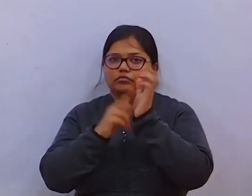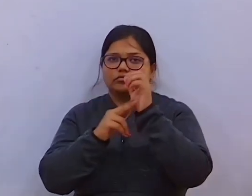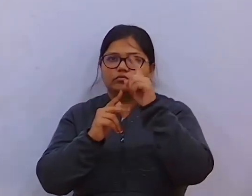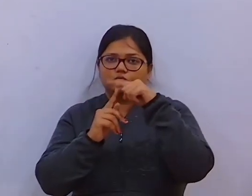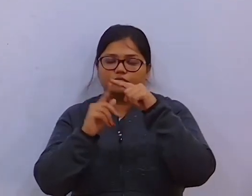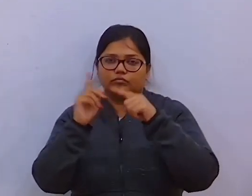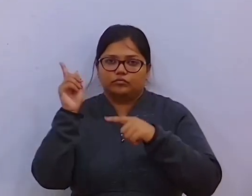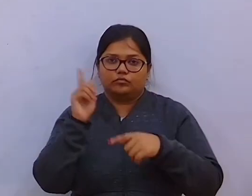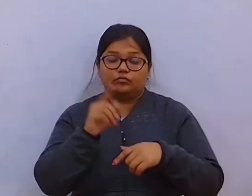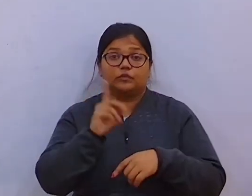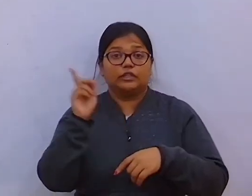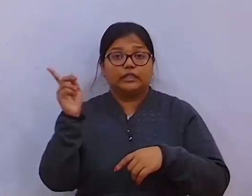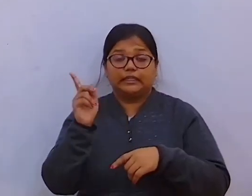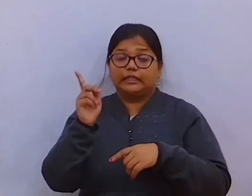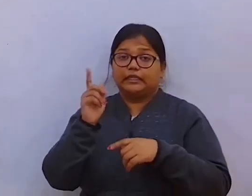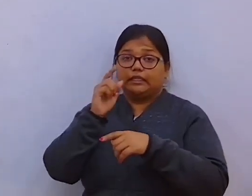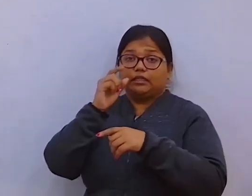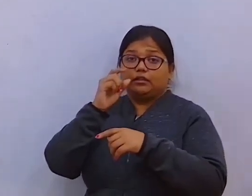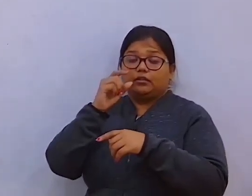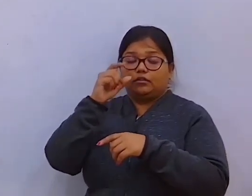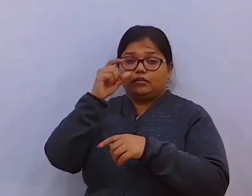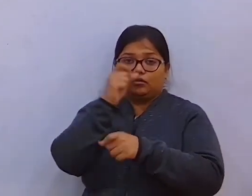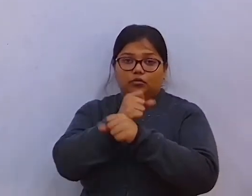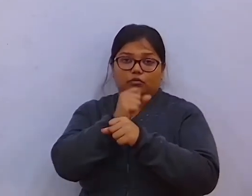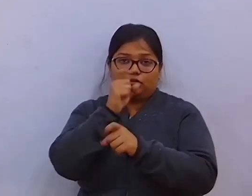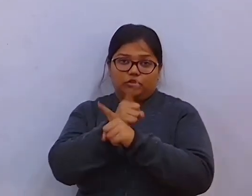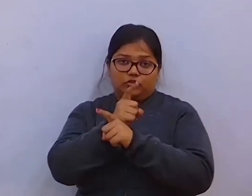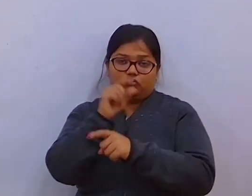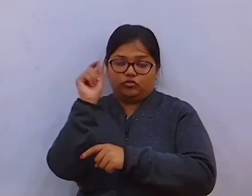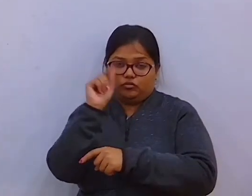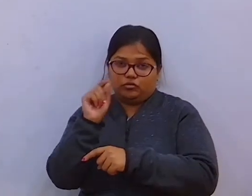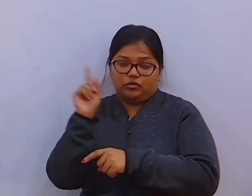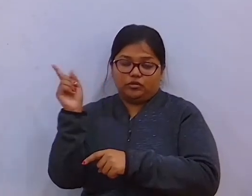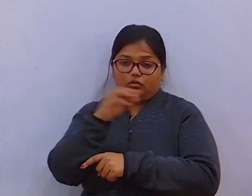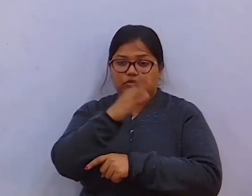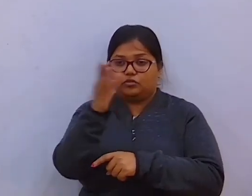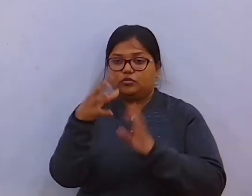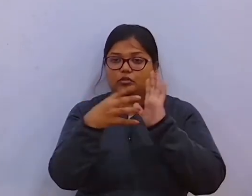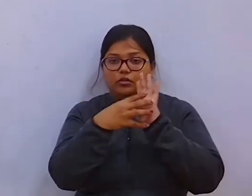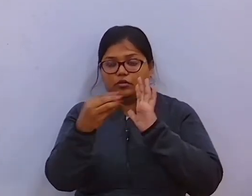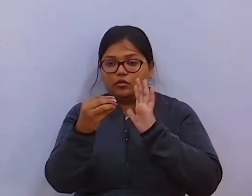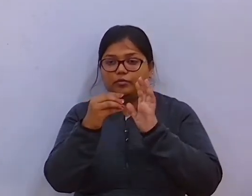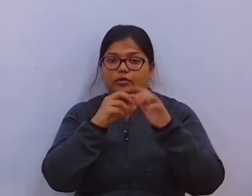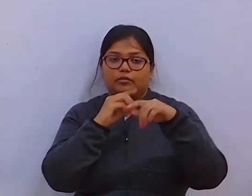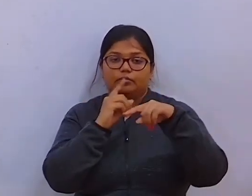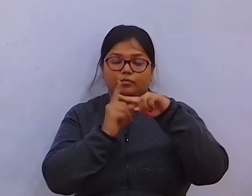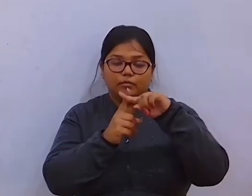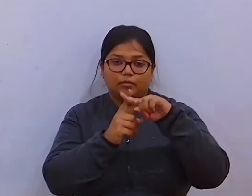भारत में स्थित